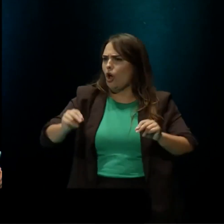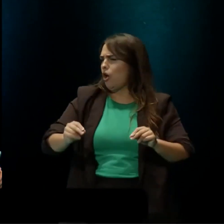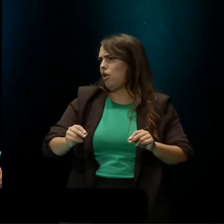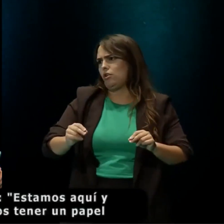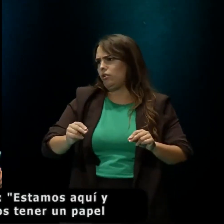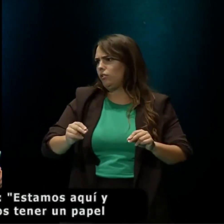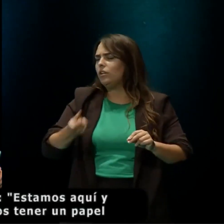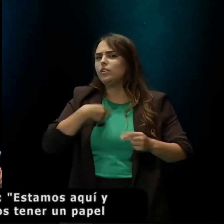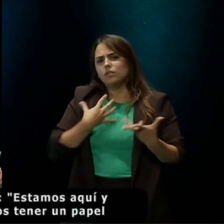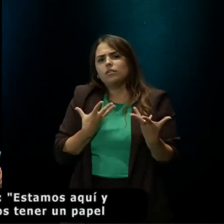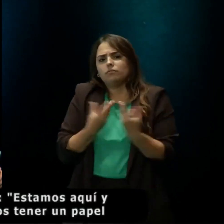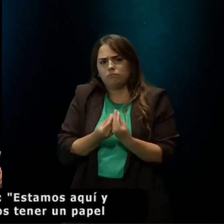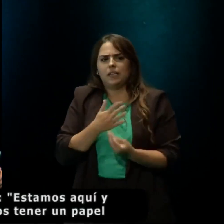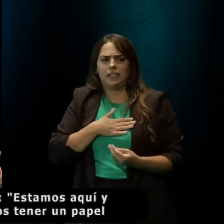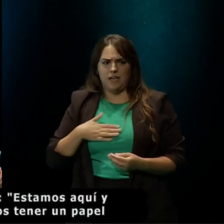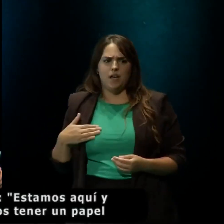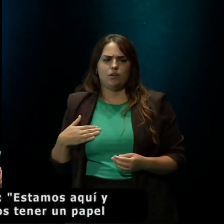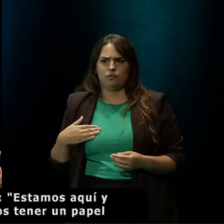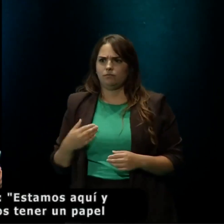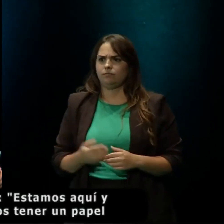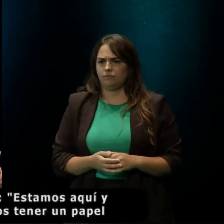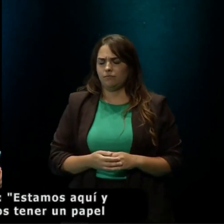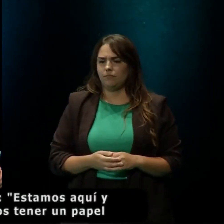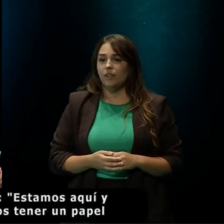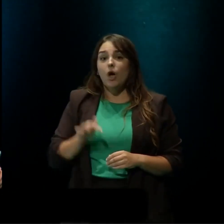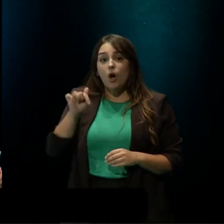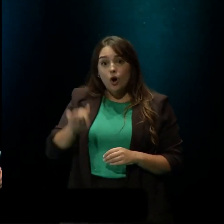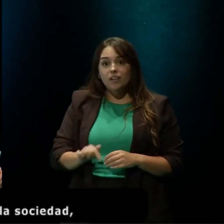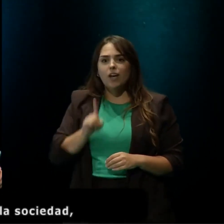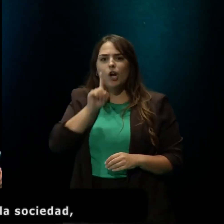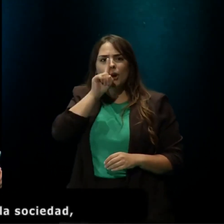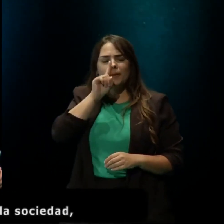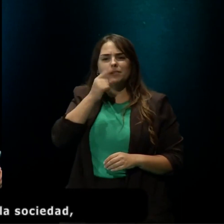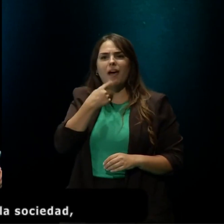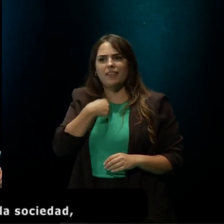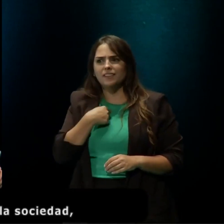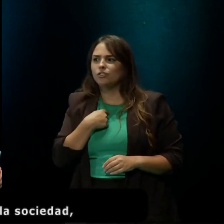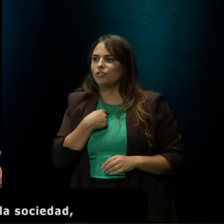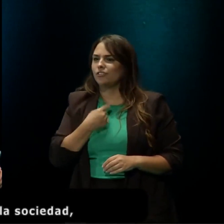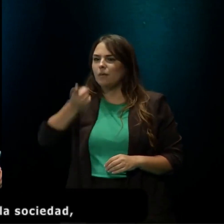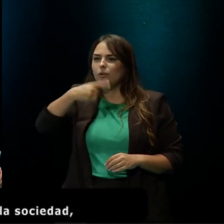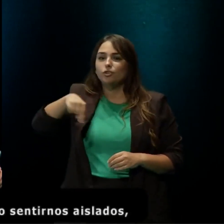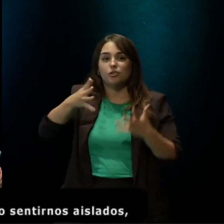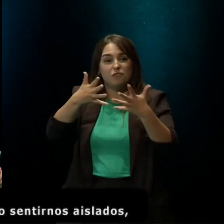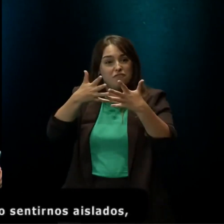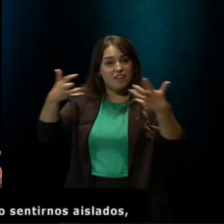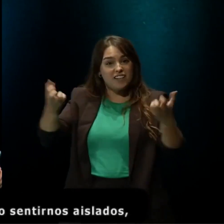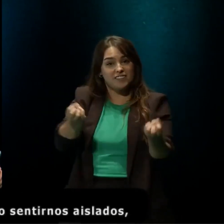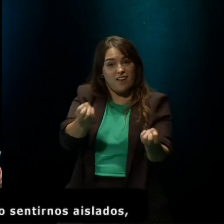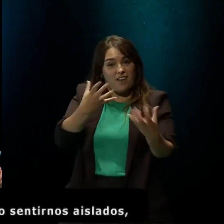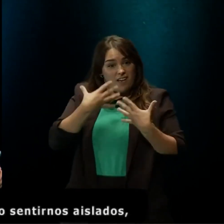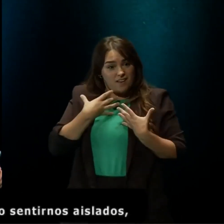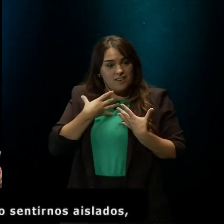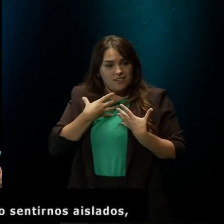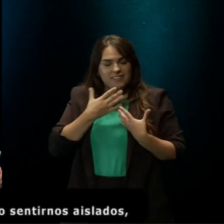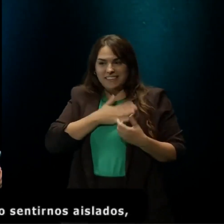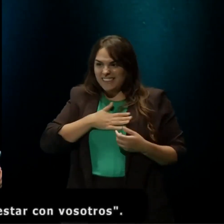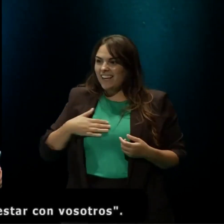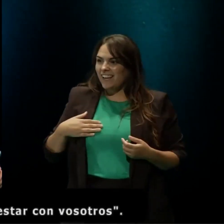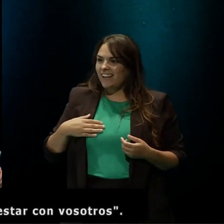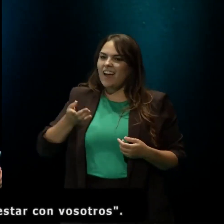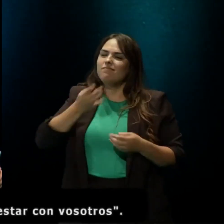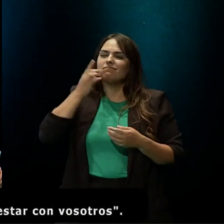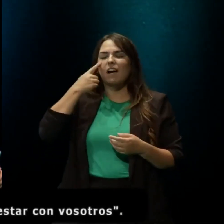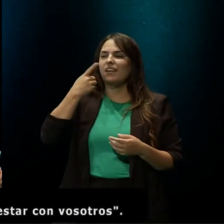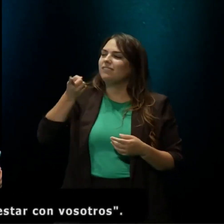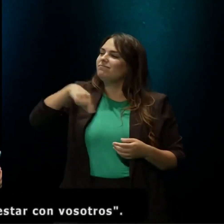estar con vosotros. Hoy que nos decía Roberto que nos queríais trasladar un mensaje de cómo os sentís